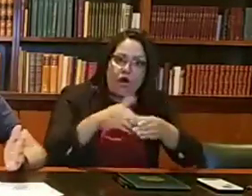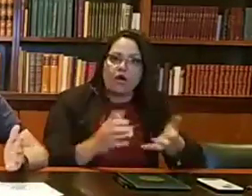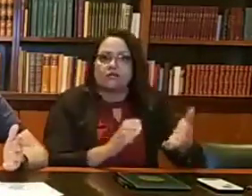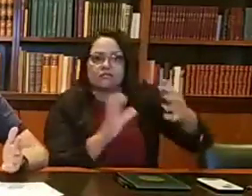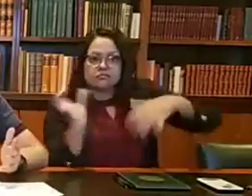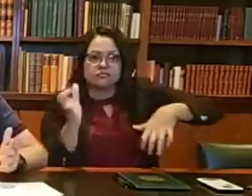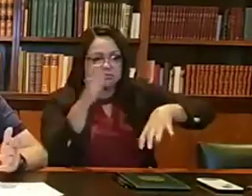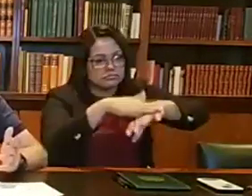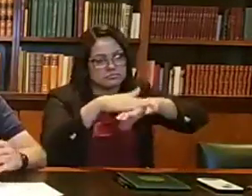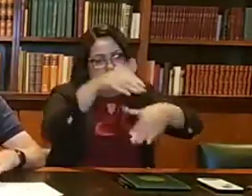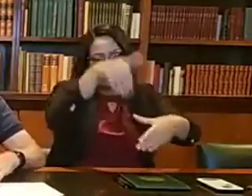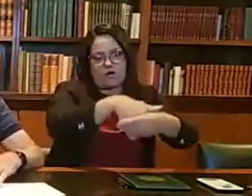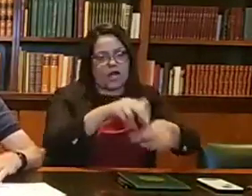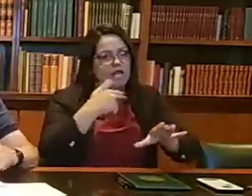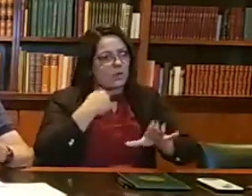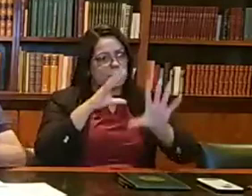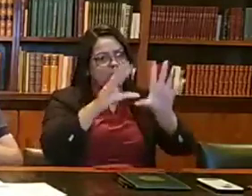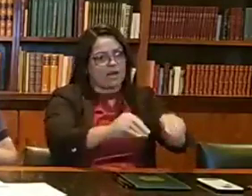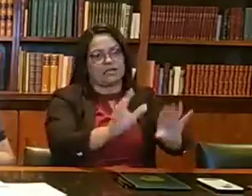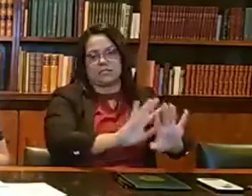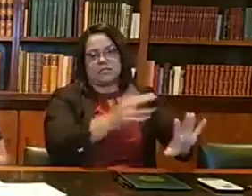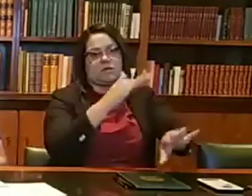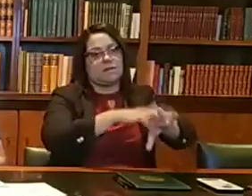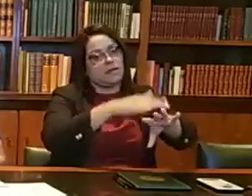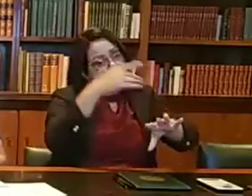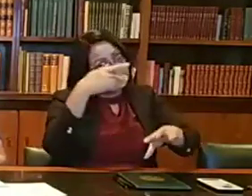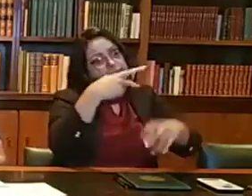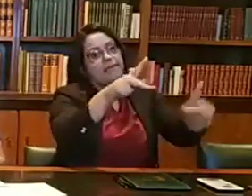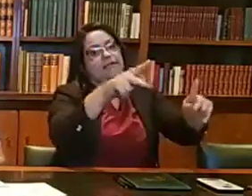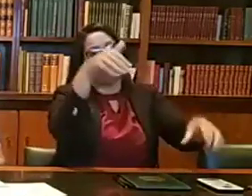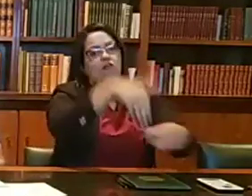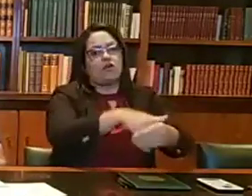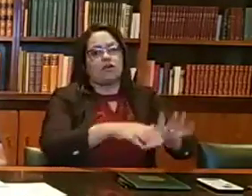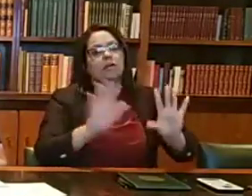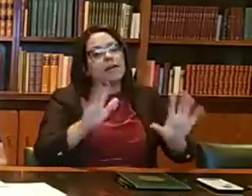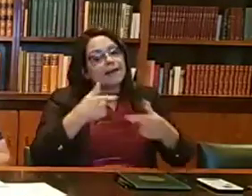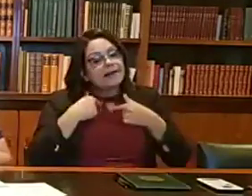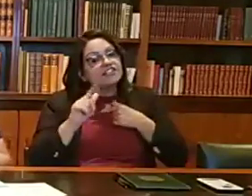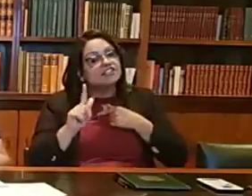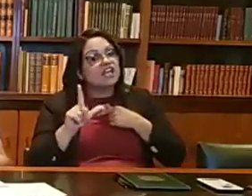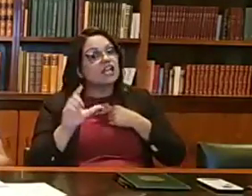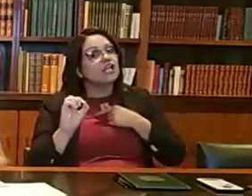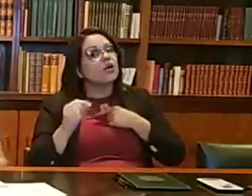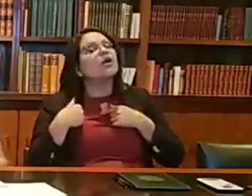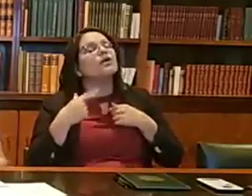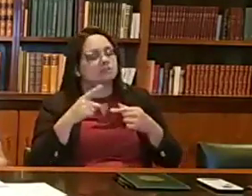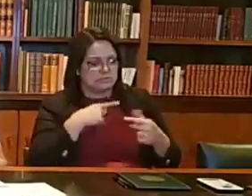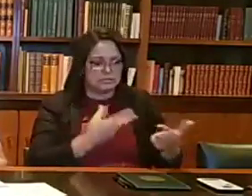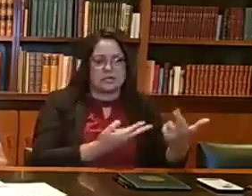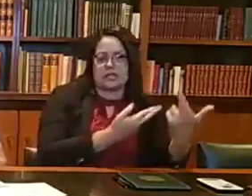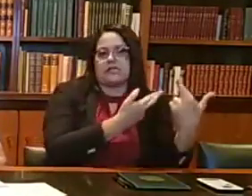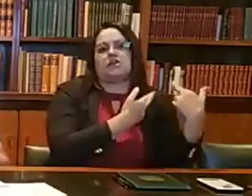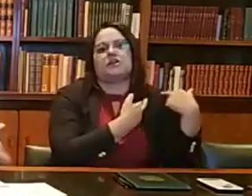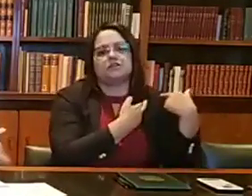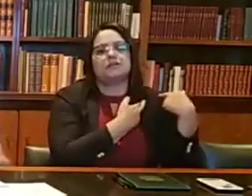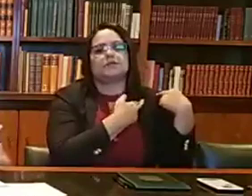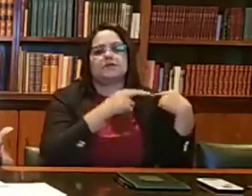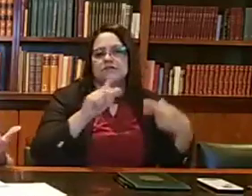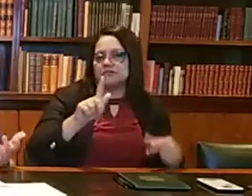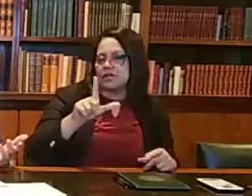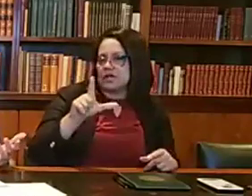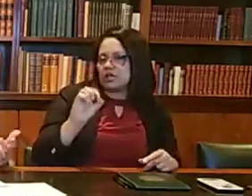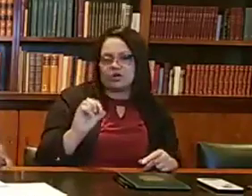não posso interferir no parlamento brasileiro, mas da nossa parte, não é que eu vou dificultar. Como eu tenho responsabilidade, as